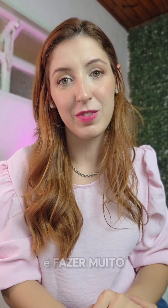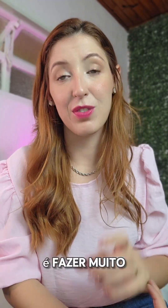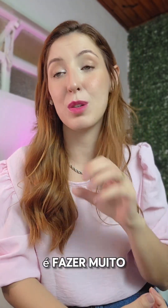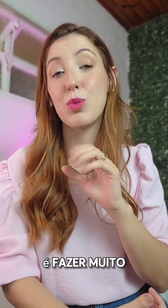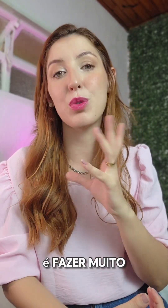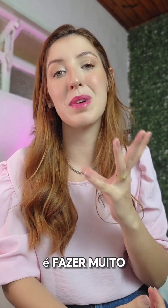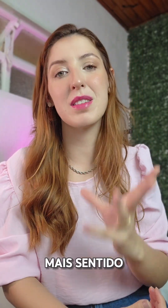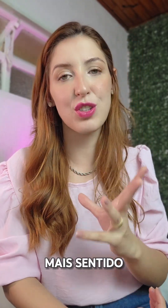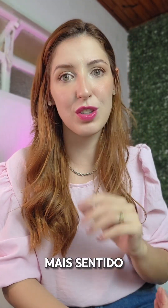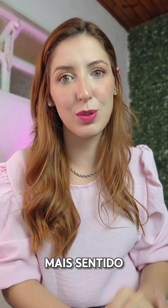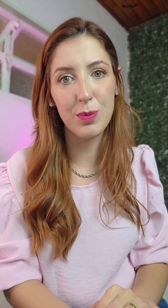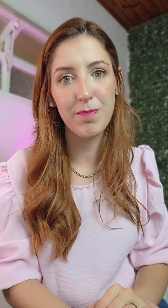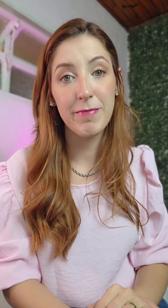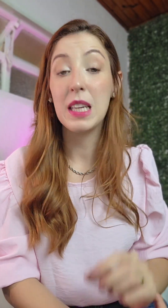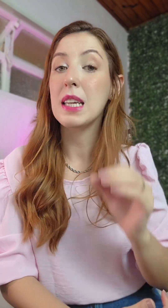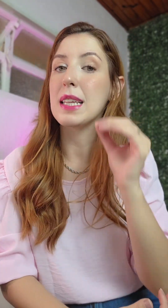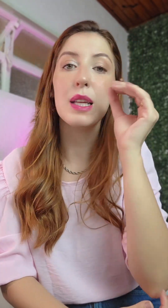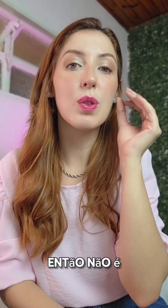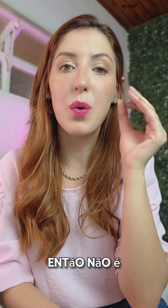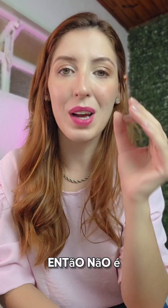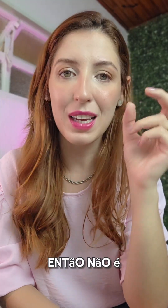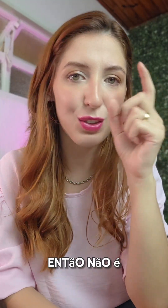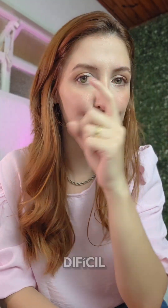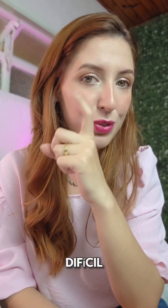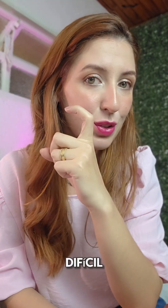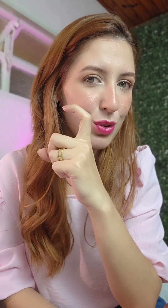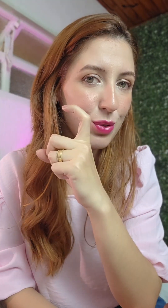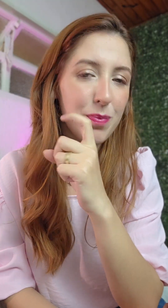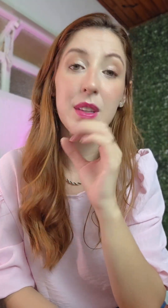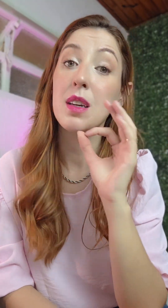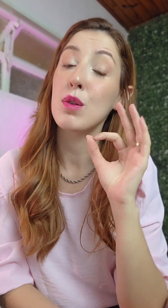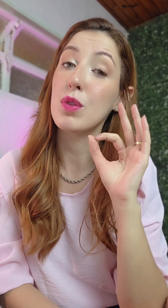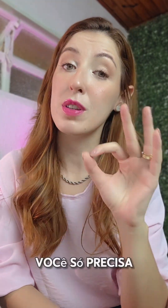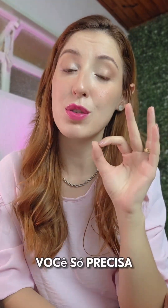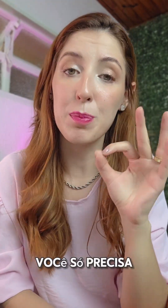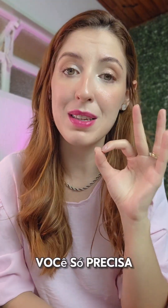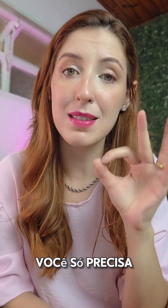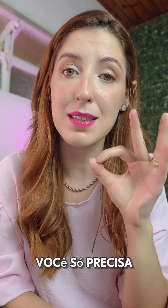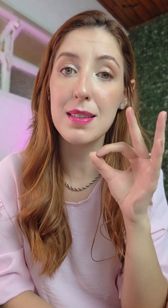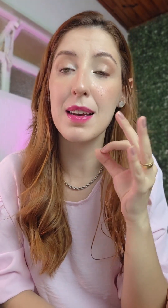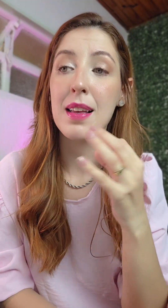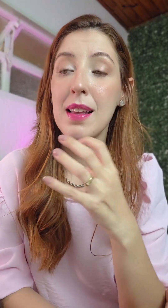fazer muito mais sentido. Então não é difícil. Você só precisa